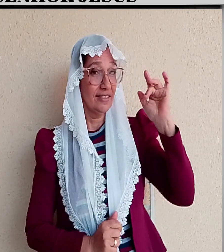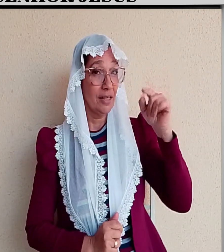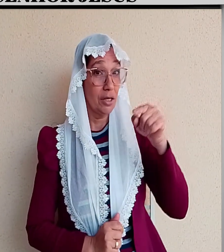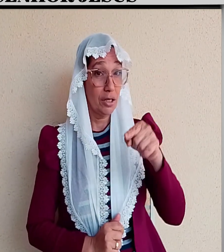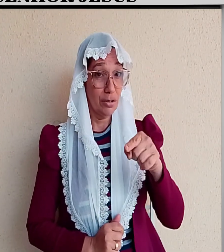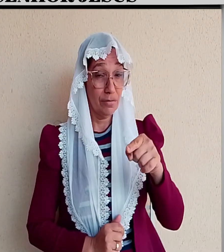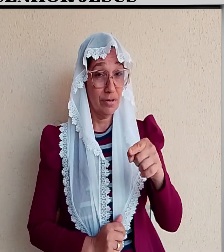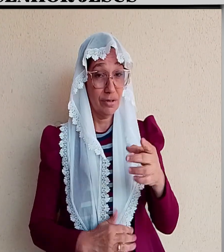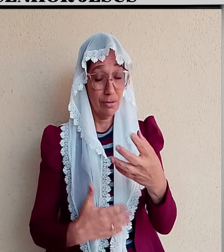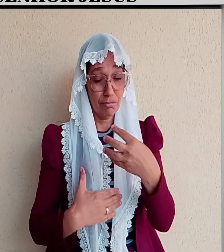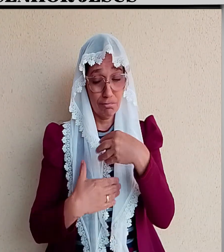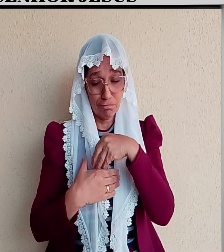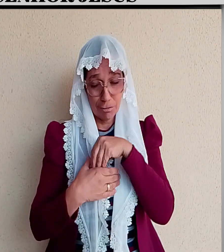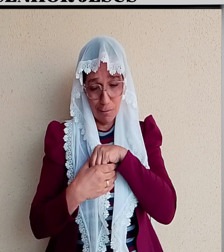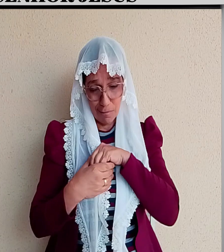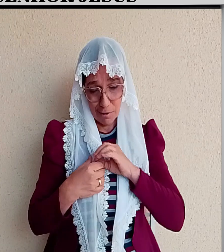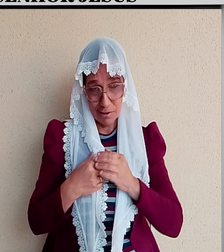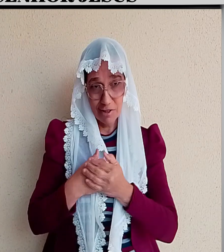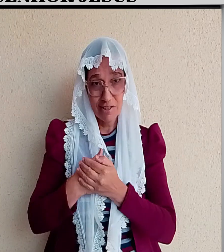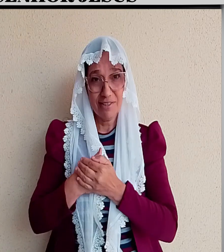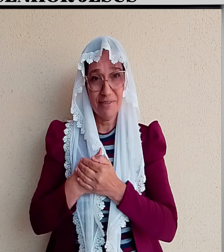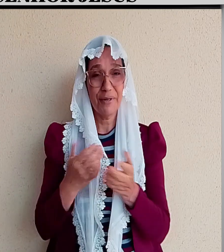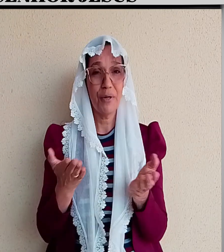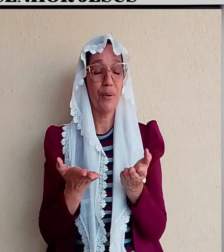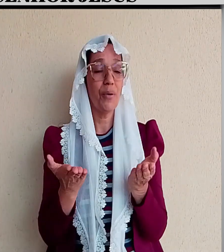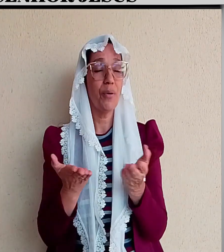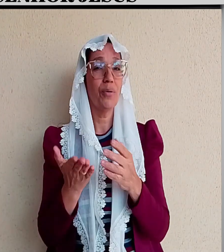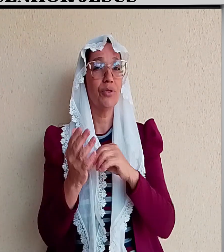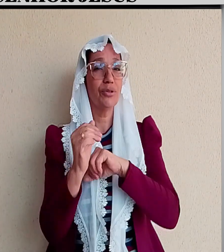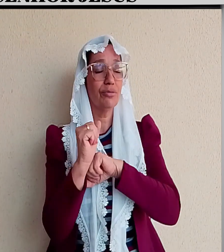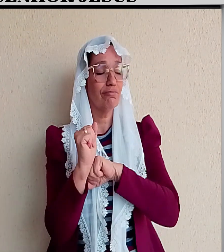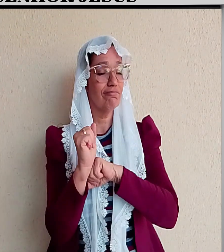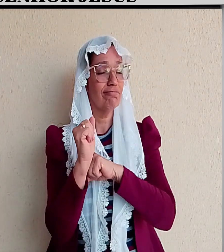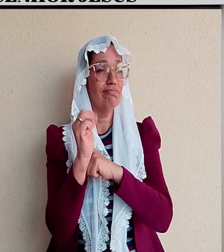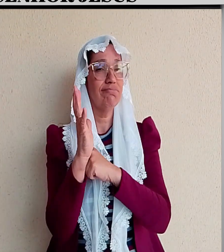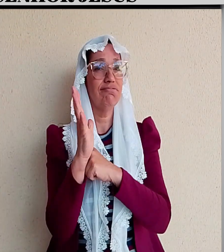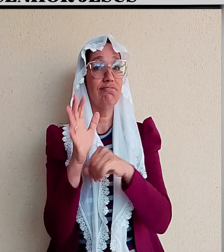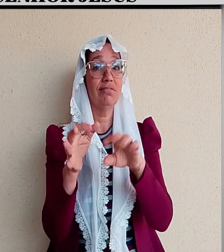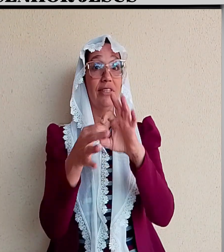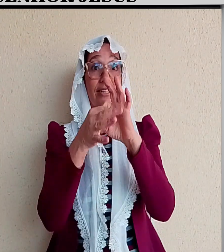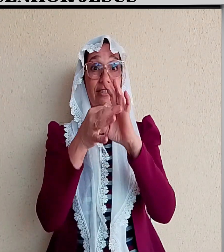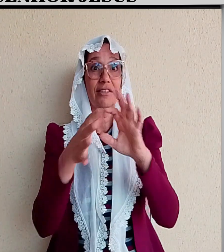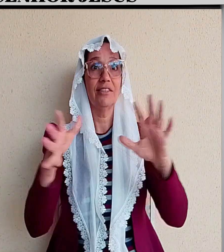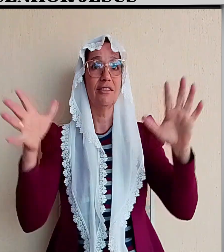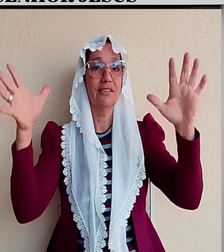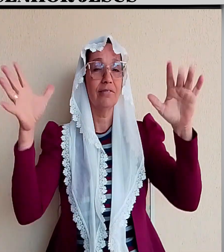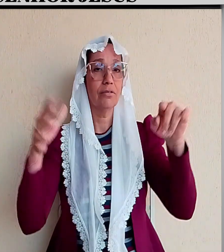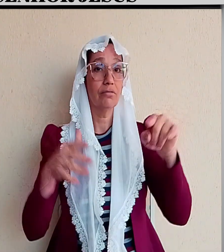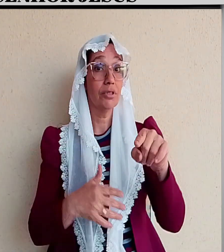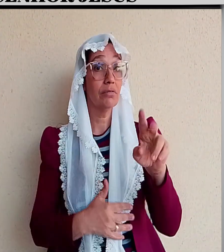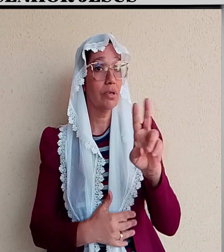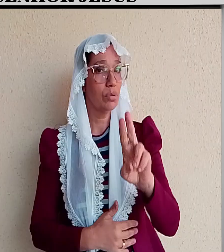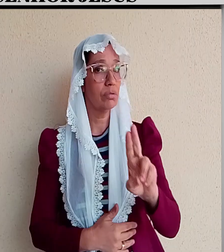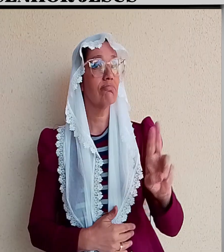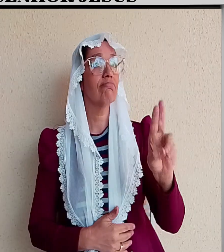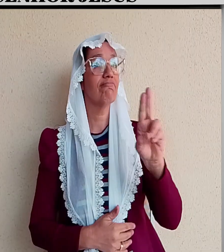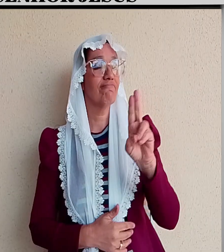do anticristo, o dia da besta que já chegou, glória a Jesus, aleluia,